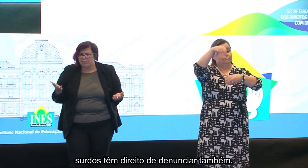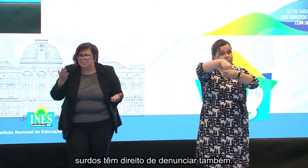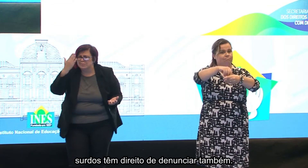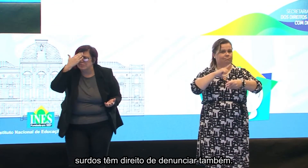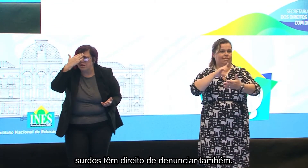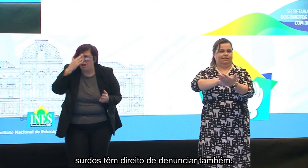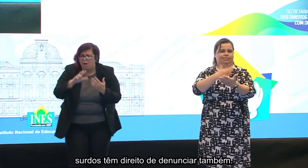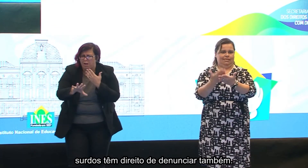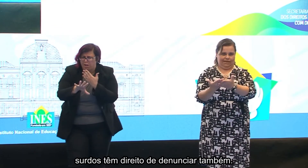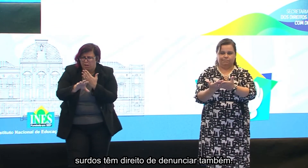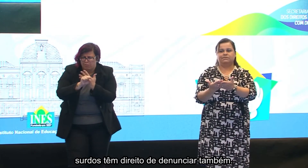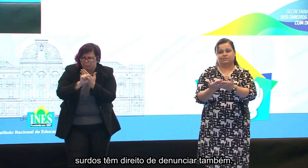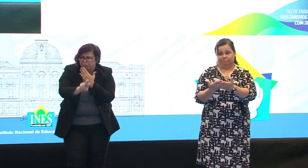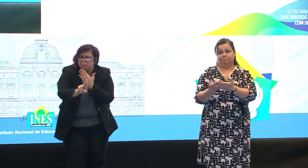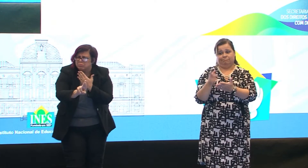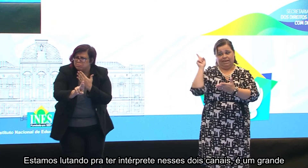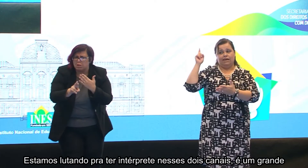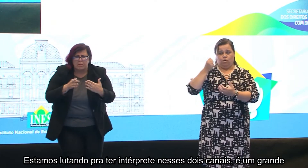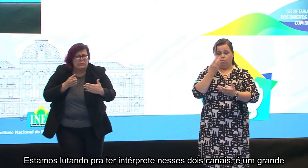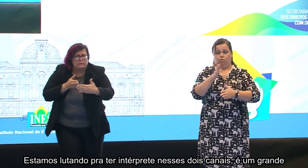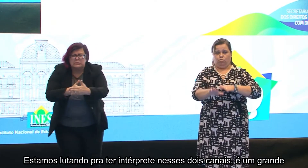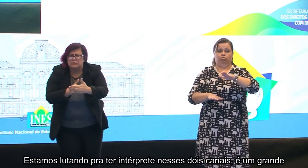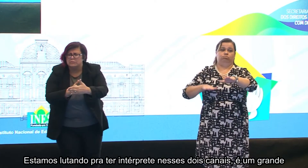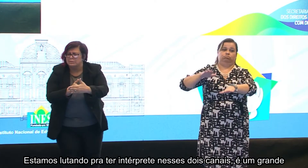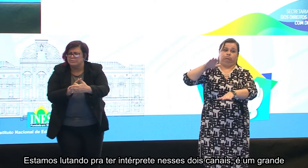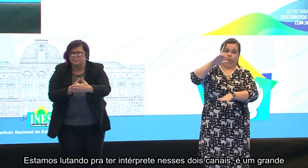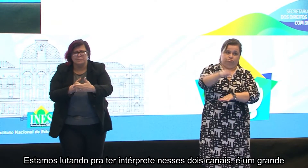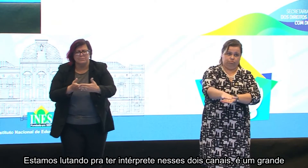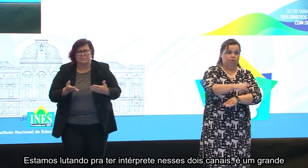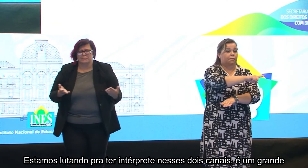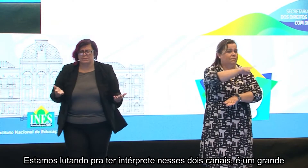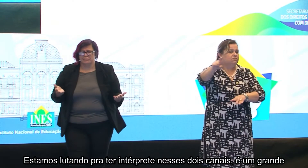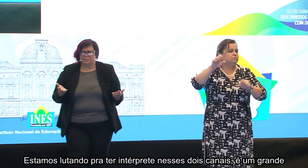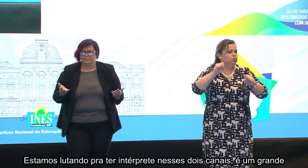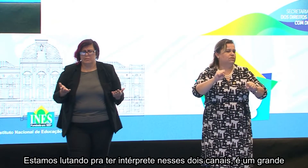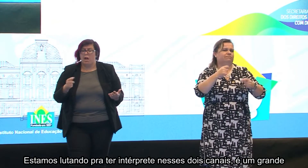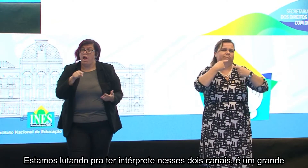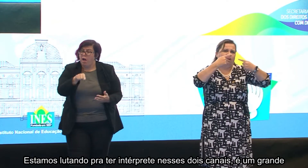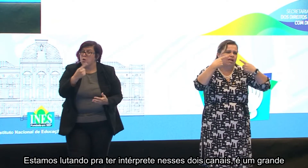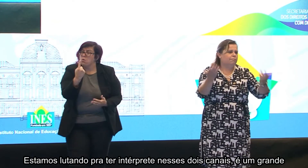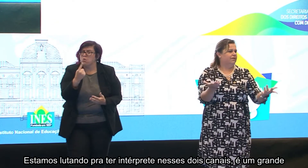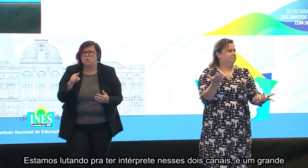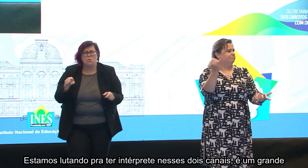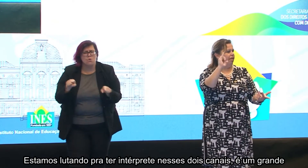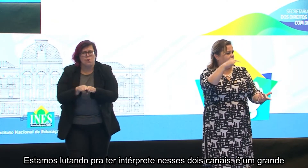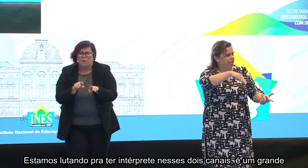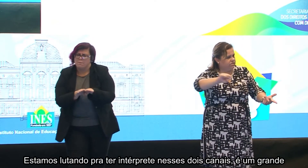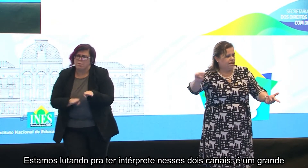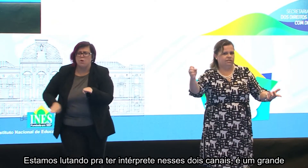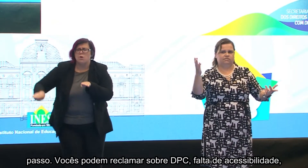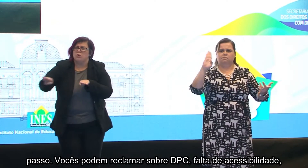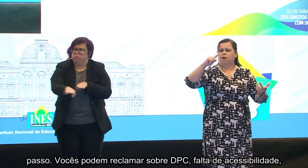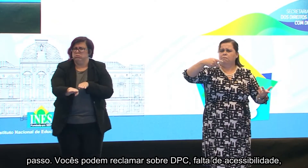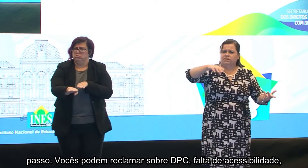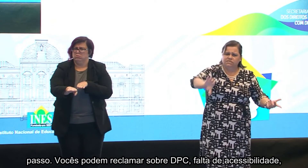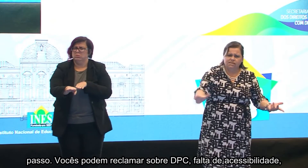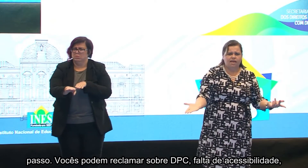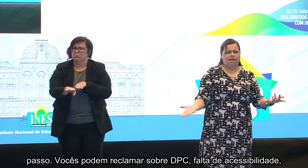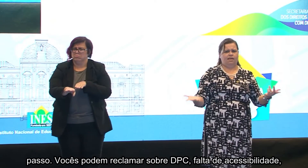também. Então, estamos lutando para ter intérprete nesses 2 canais. É um grande passo. Então, vocês